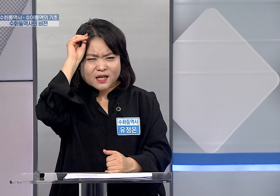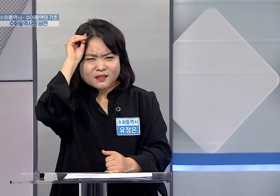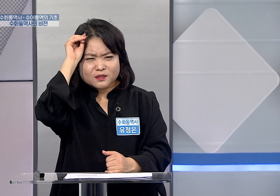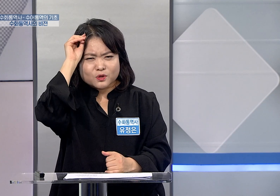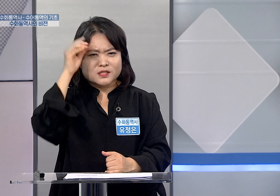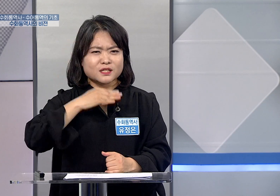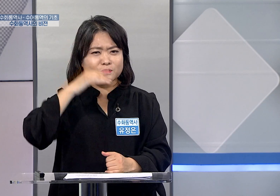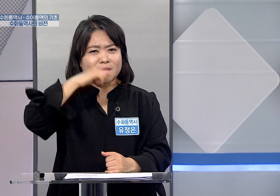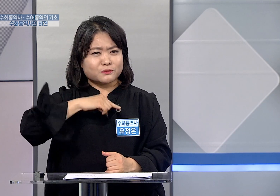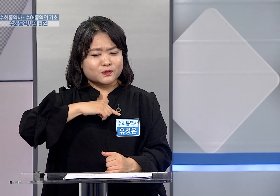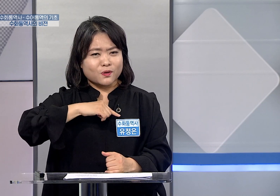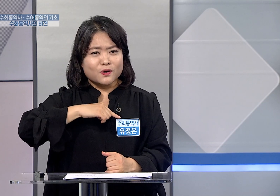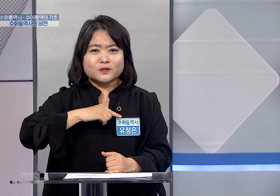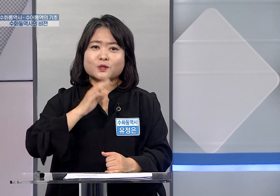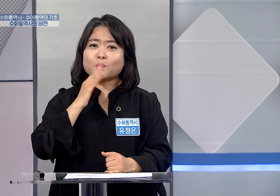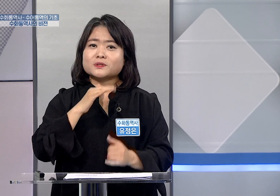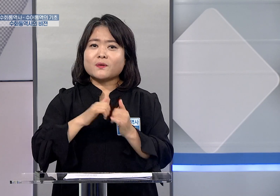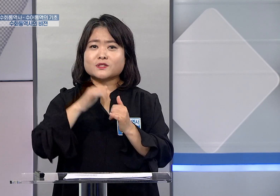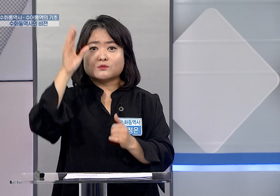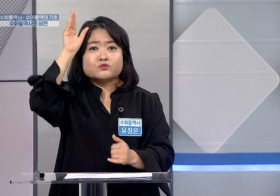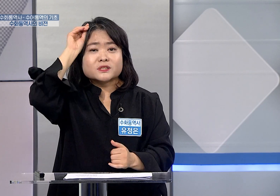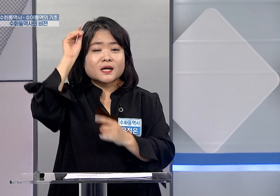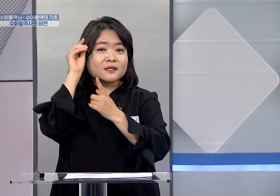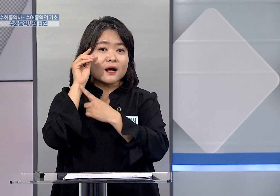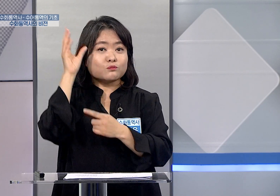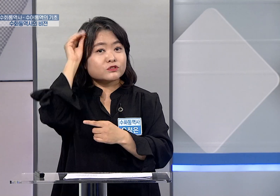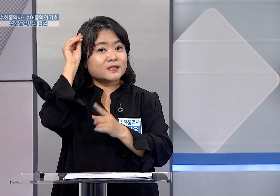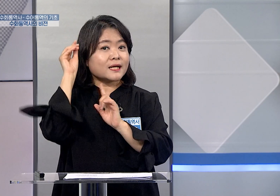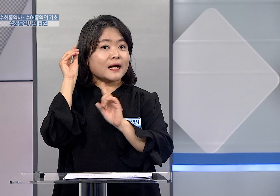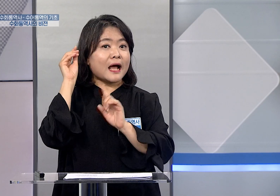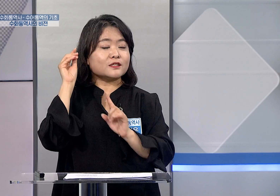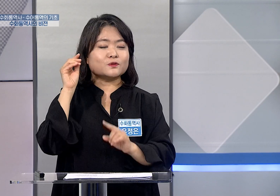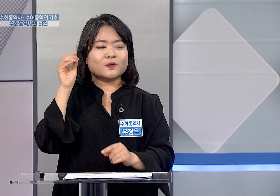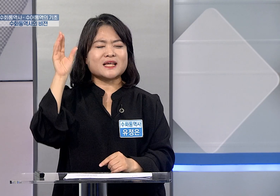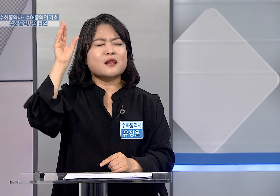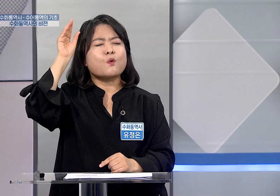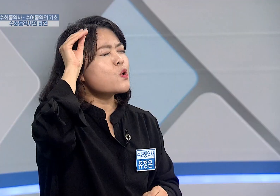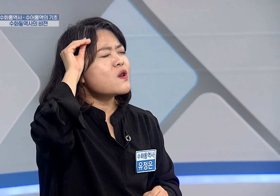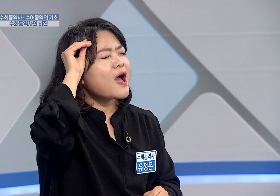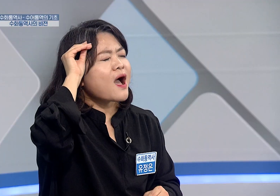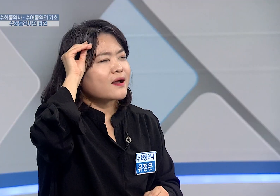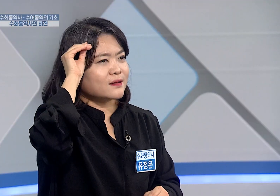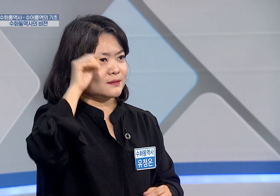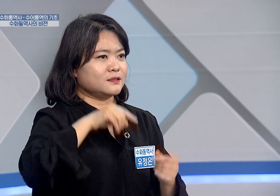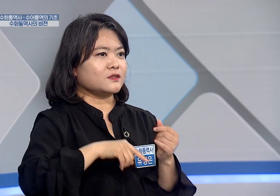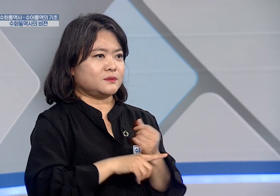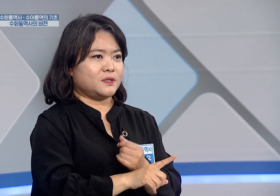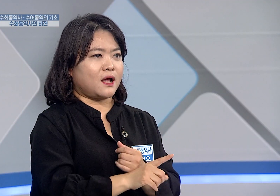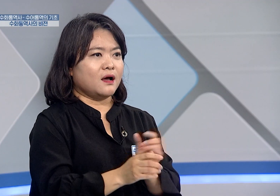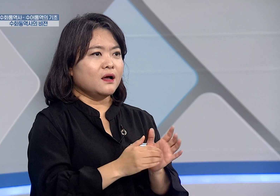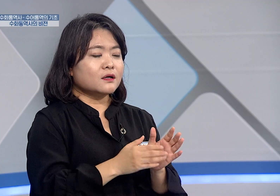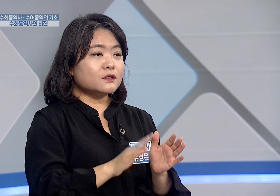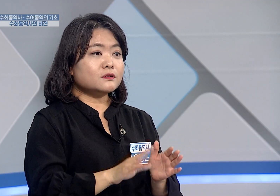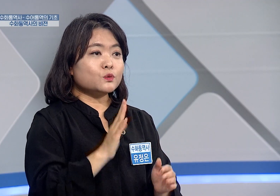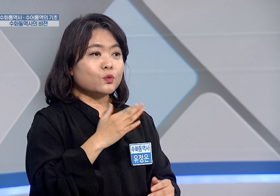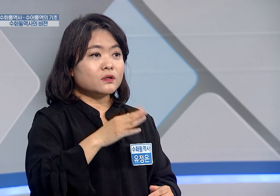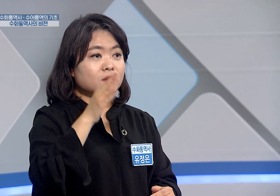무식하다 그러면 굉장히 기분 나쁘죠. 근데 농사회에서는 무식하다가 아니고요. 잘 몰라라는 뜻이었습니다. 그런데